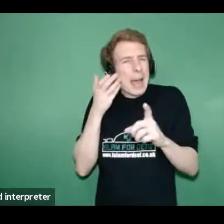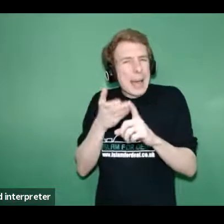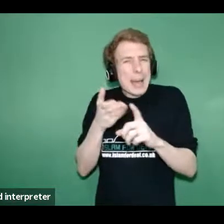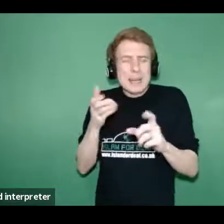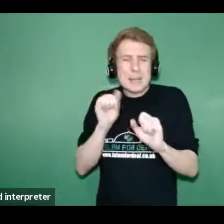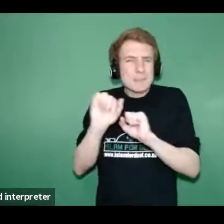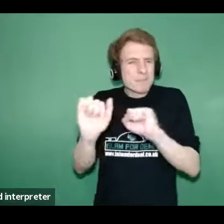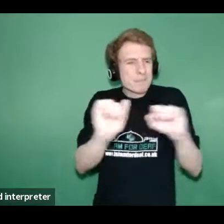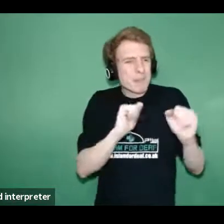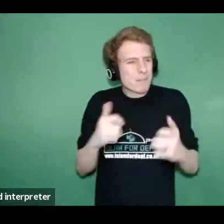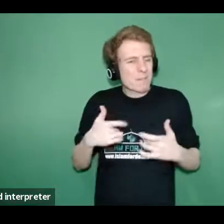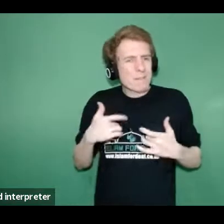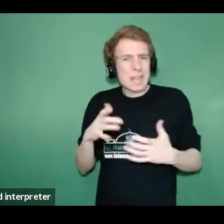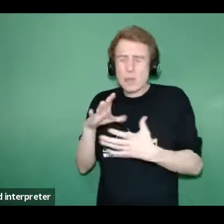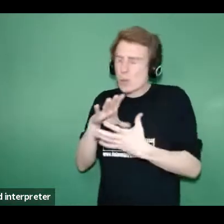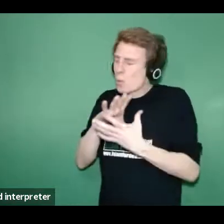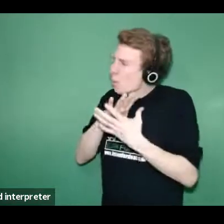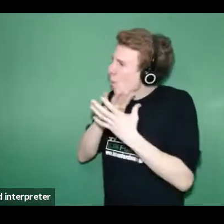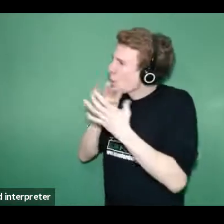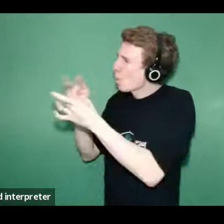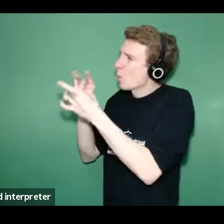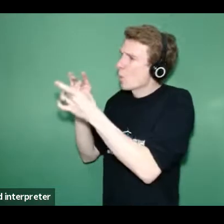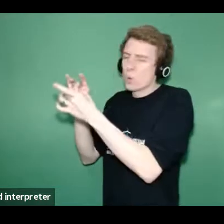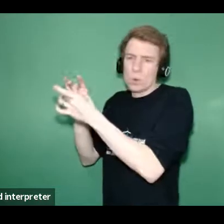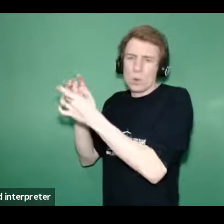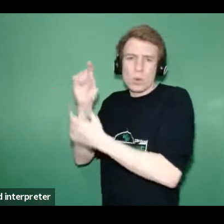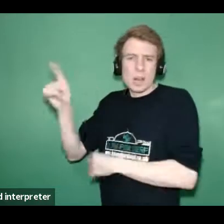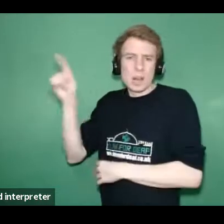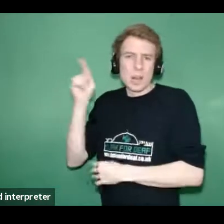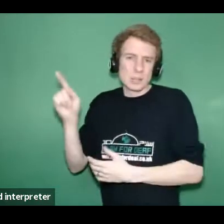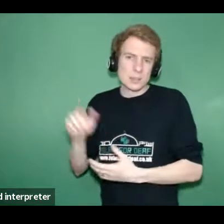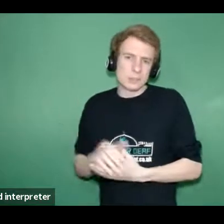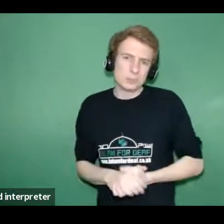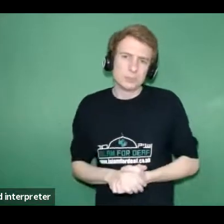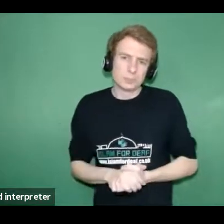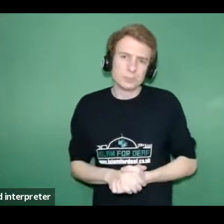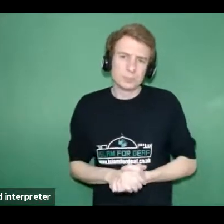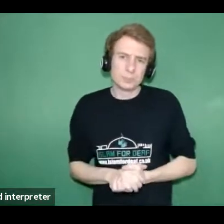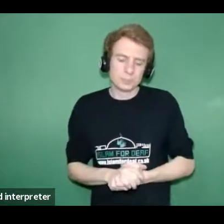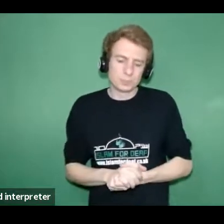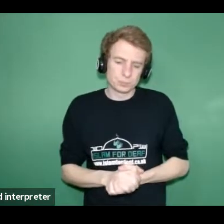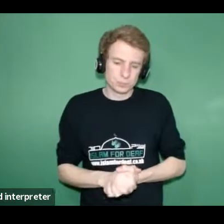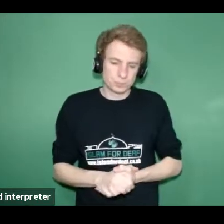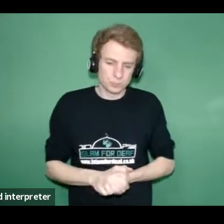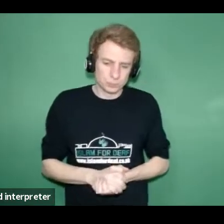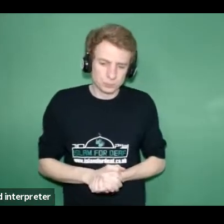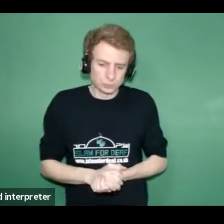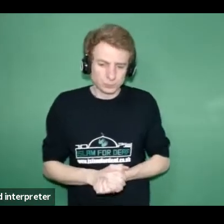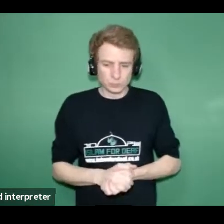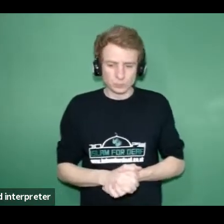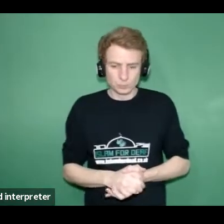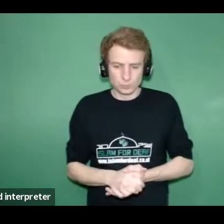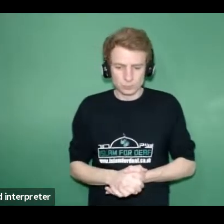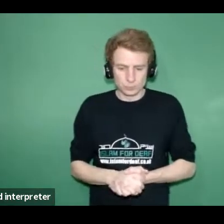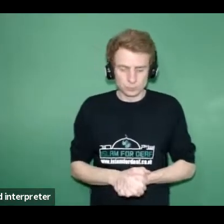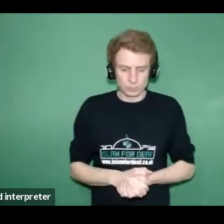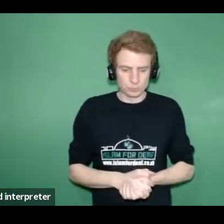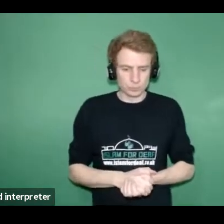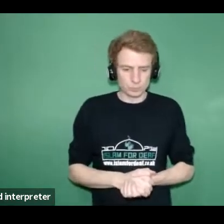إذا نظرنا إلى حياة النبي صلى الله عليه وسلم فنجد أن الطعام والشراب لم يكن